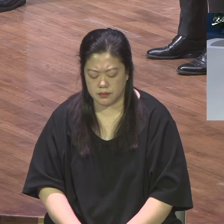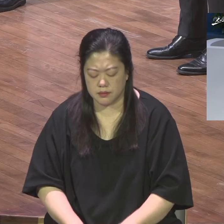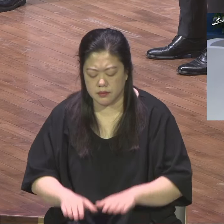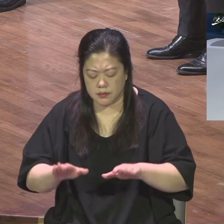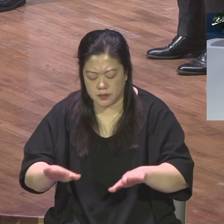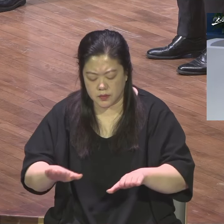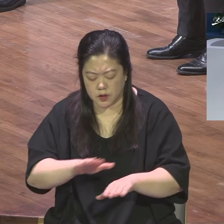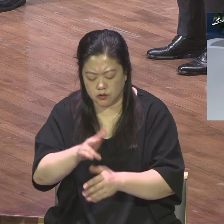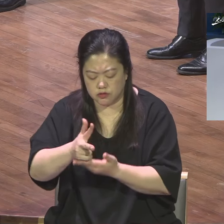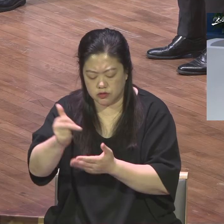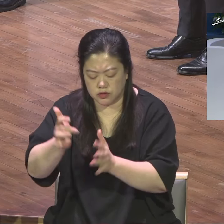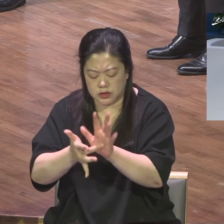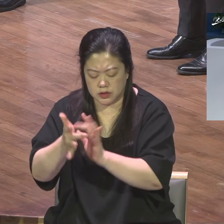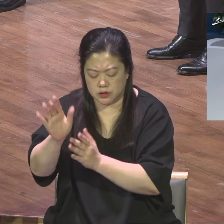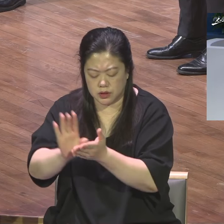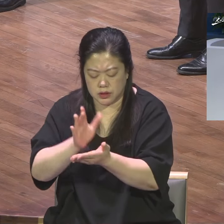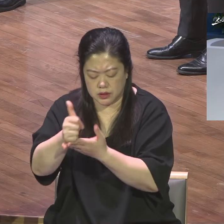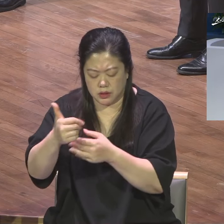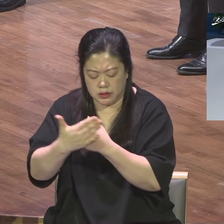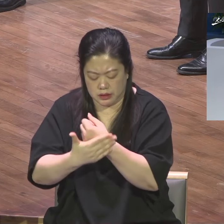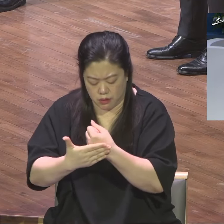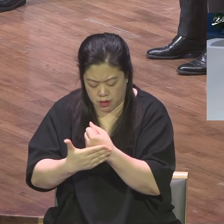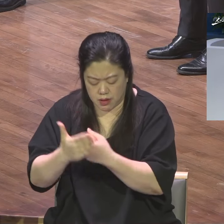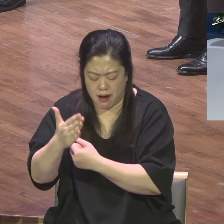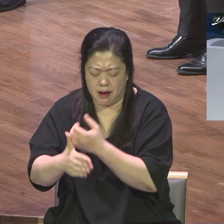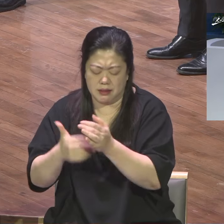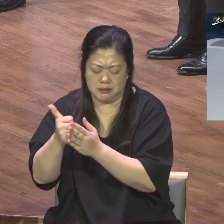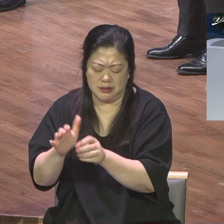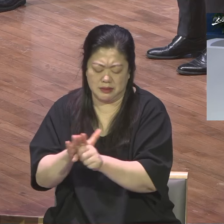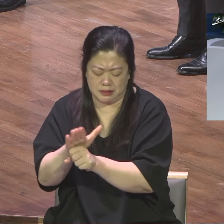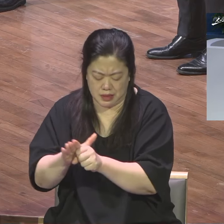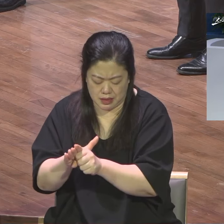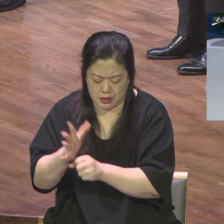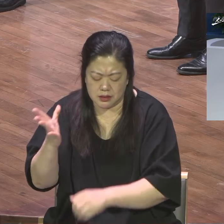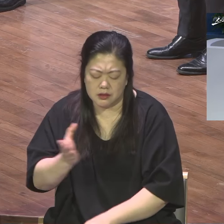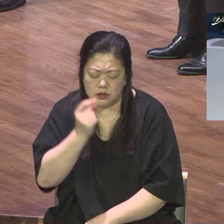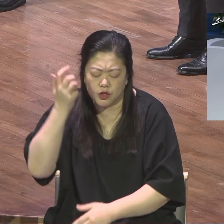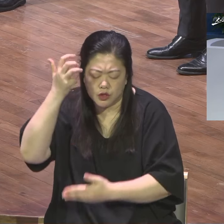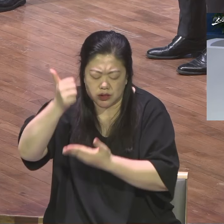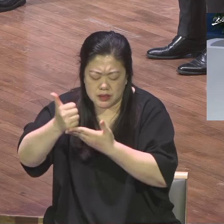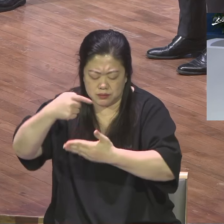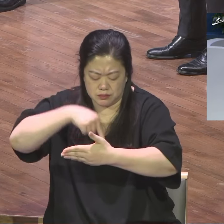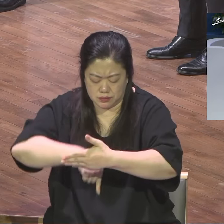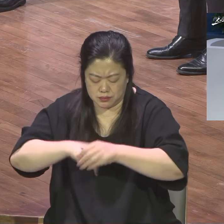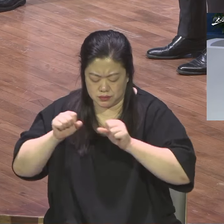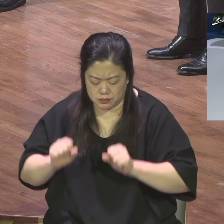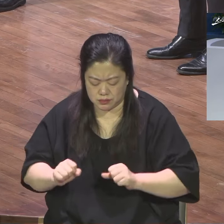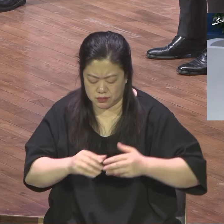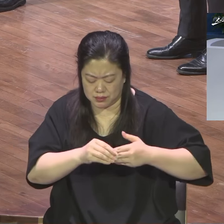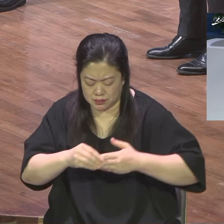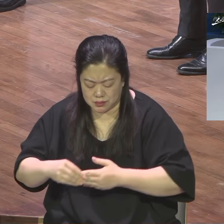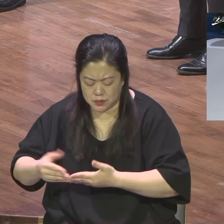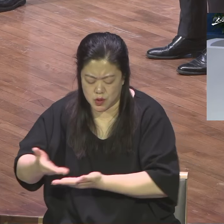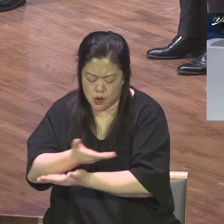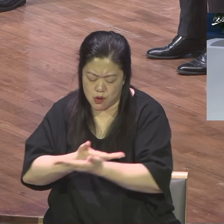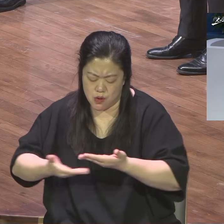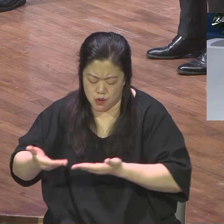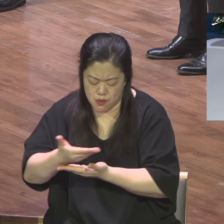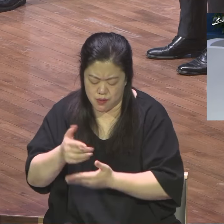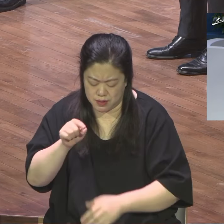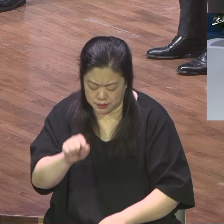이제는 우리 주 예수 그리스도의 은혜와 하나님의 사랑과 성령의 내주 인도 역사 교통하심이 하나님